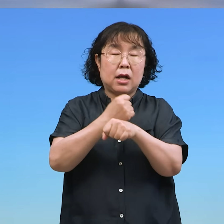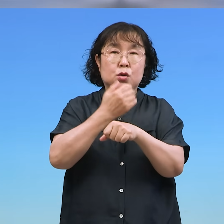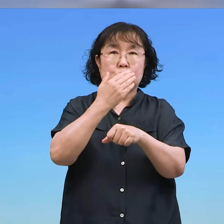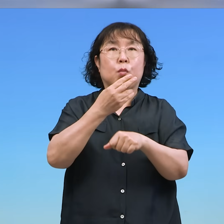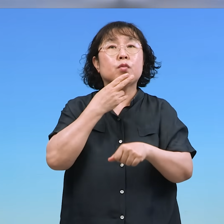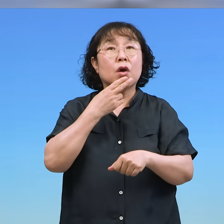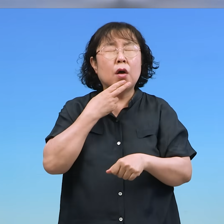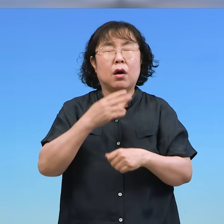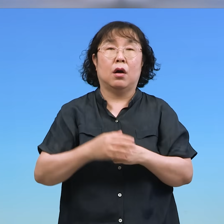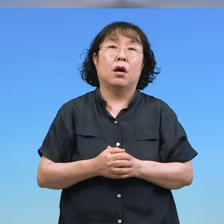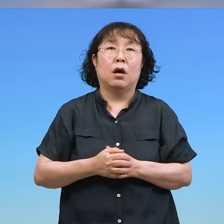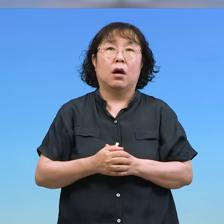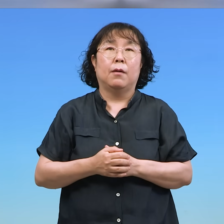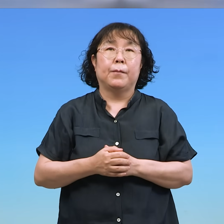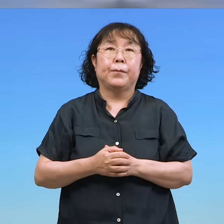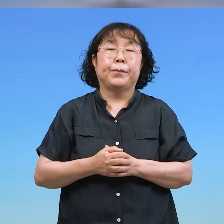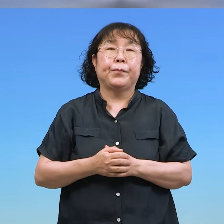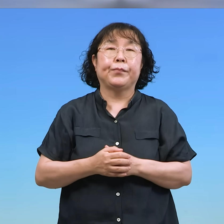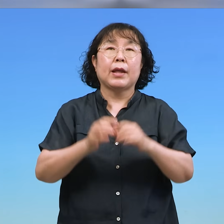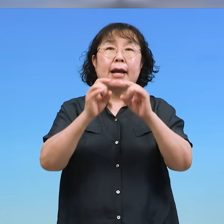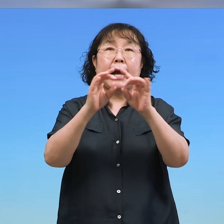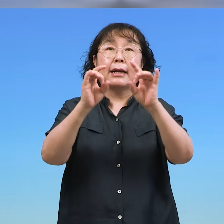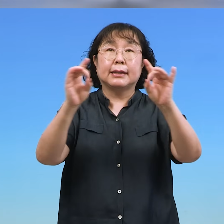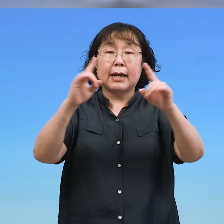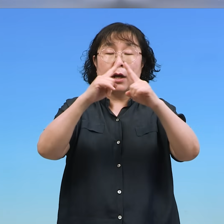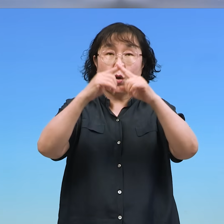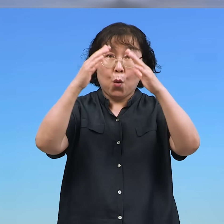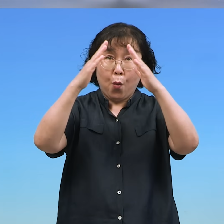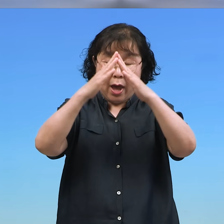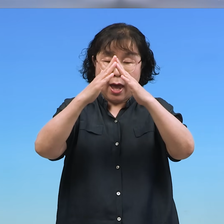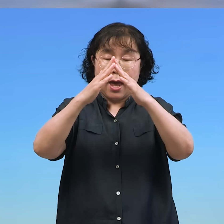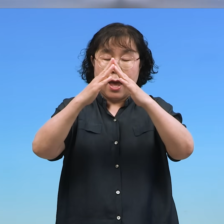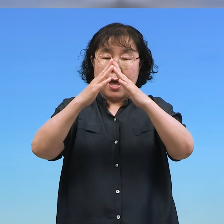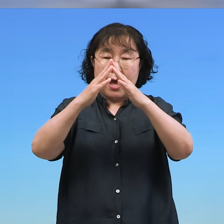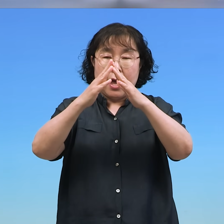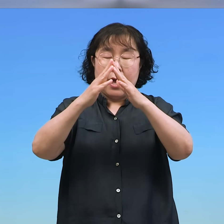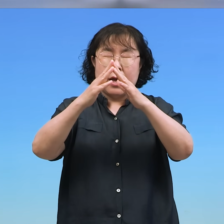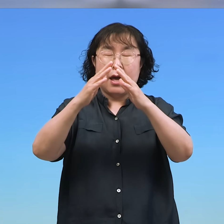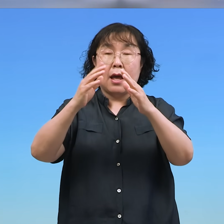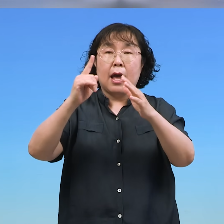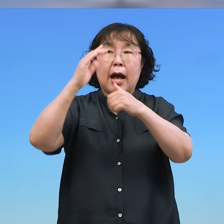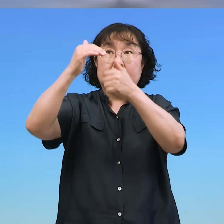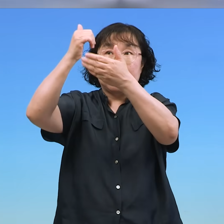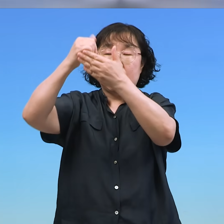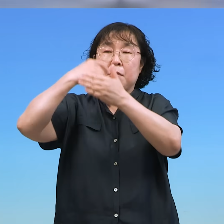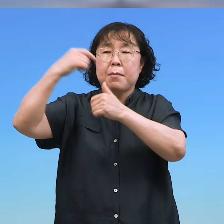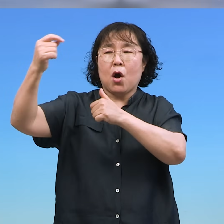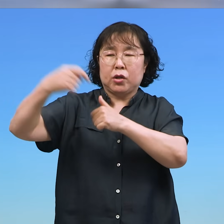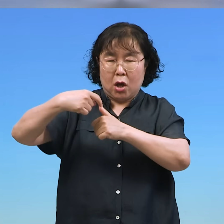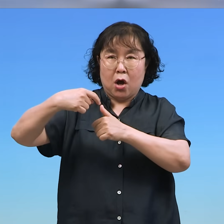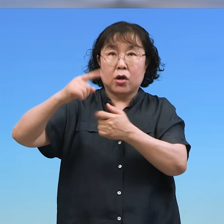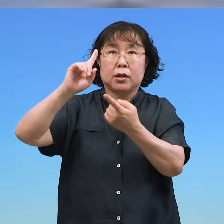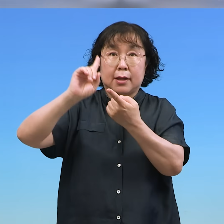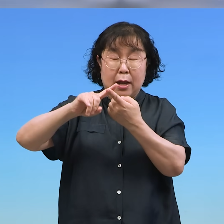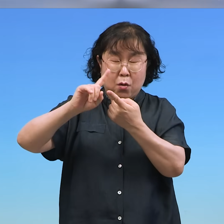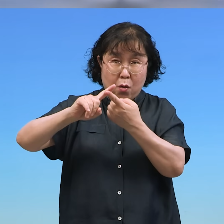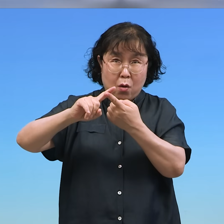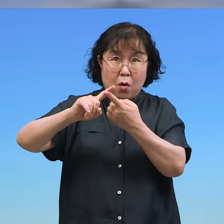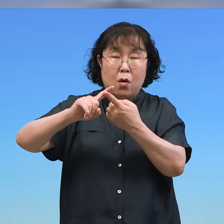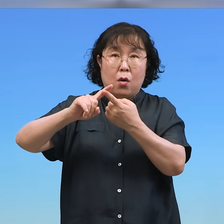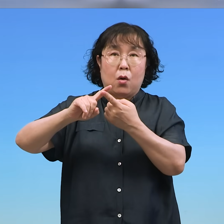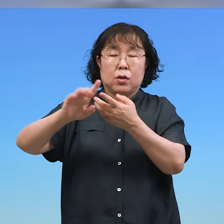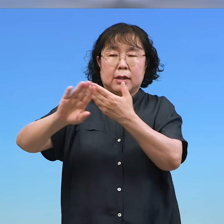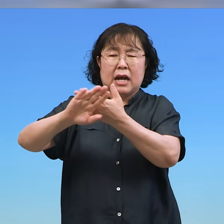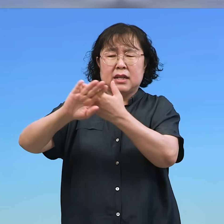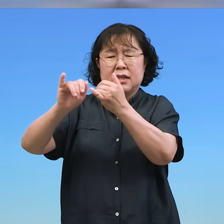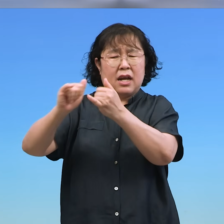아닙니다. 각자 교회에게, 각자 목회자에게 주신 하나님의 사명을 따라서 우리는 그냥 자꾸